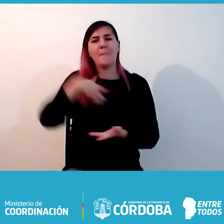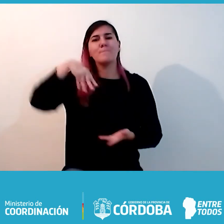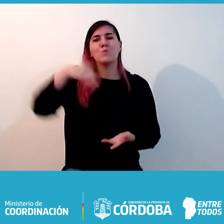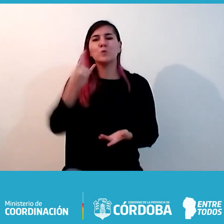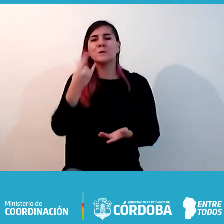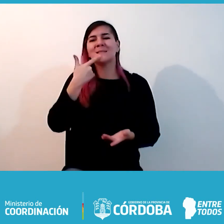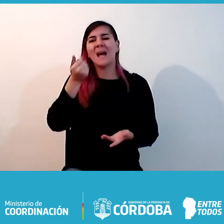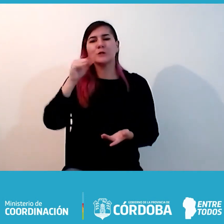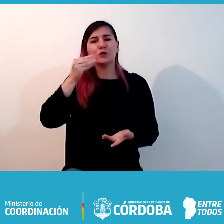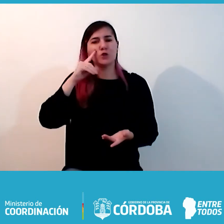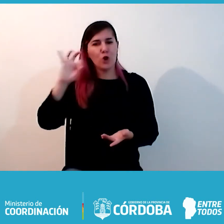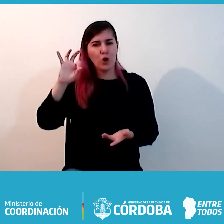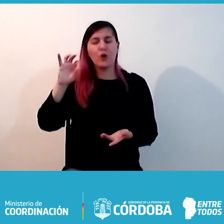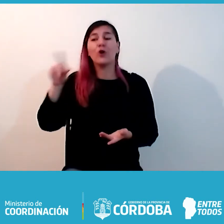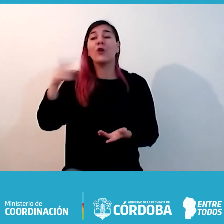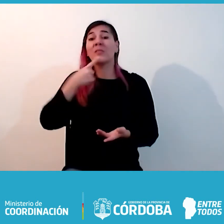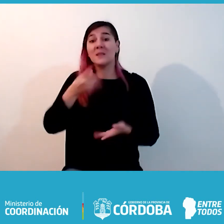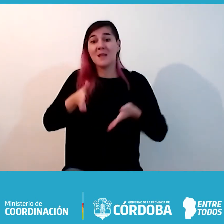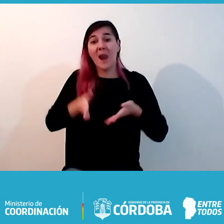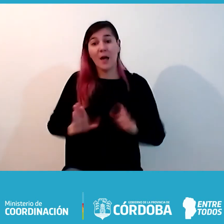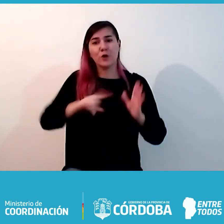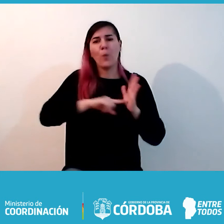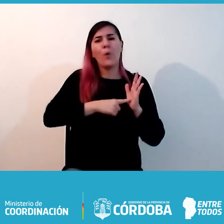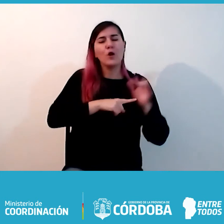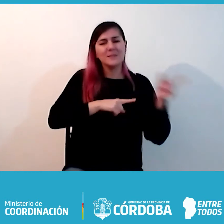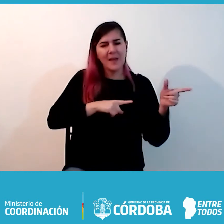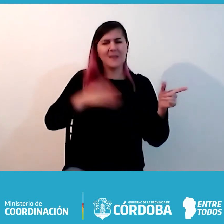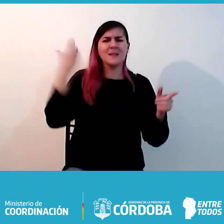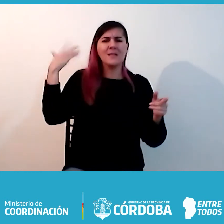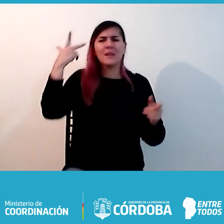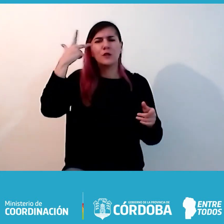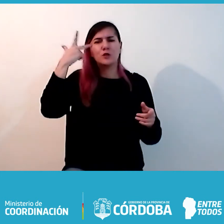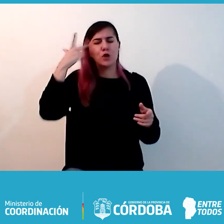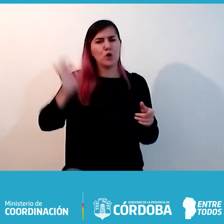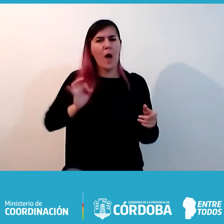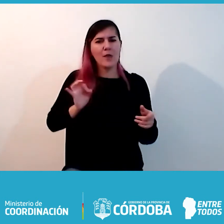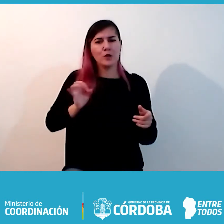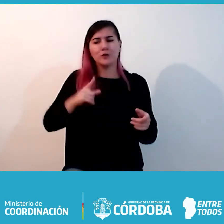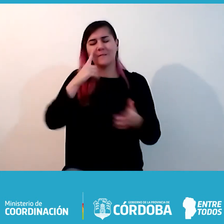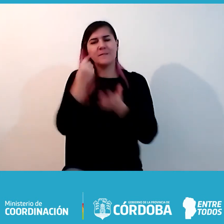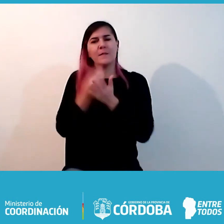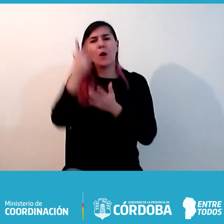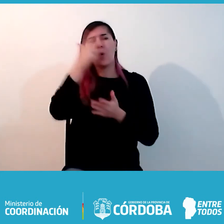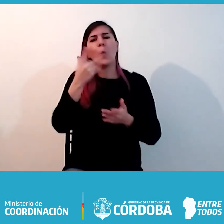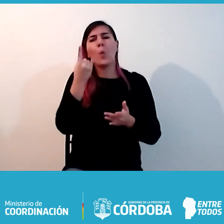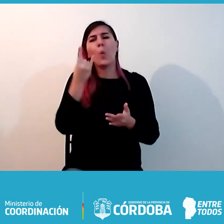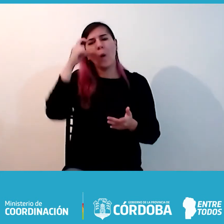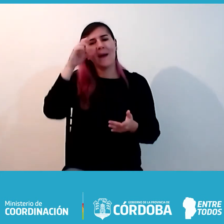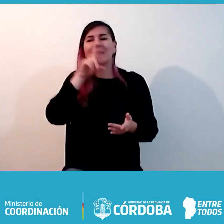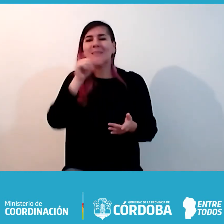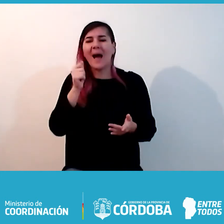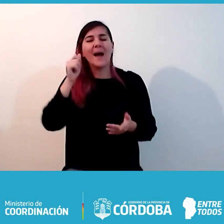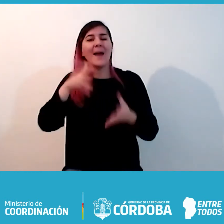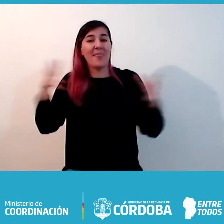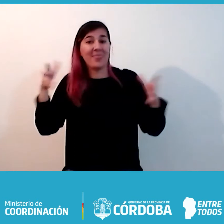se presenta. Dice haber nacido en Buenos Aires y hace 18 años vive en Huerta Grande por decisión personal. Decidieron vivir en estas